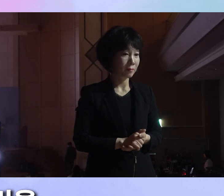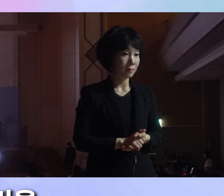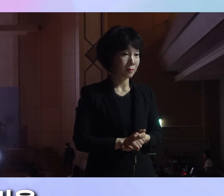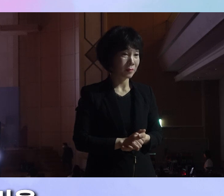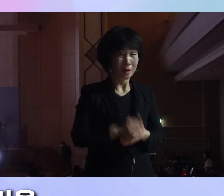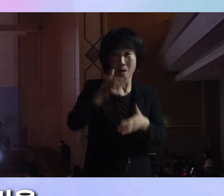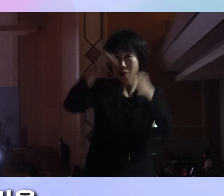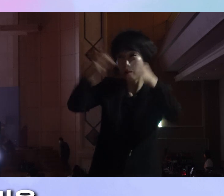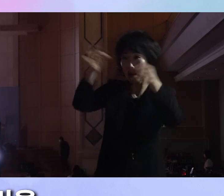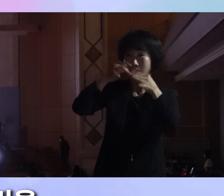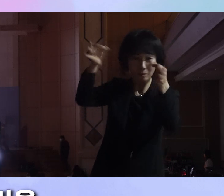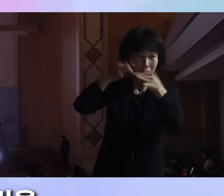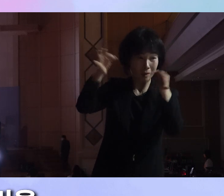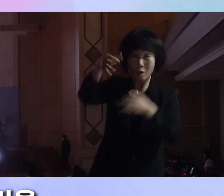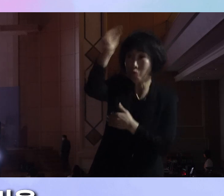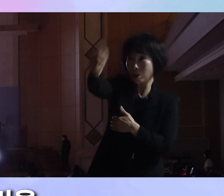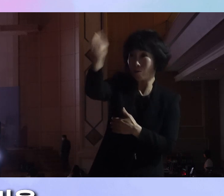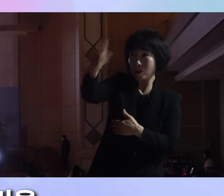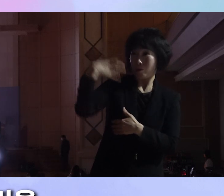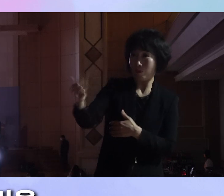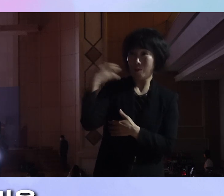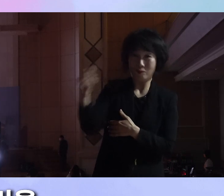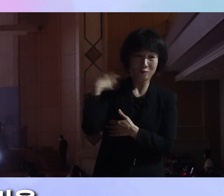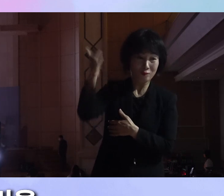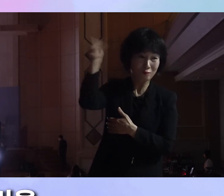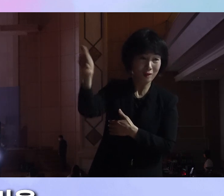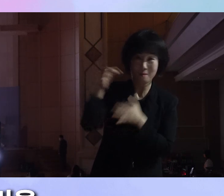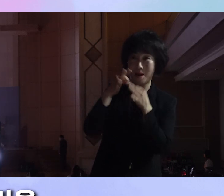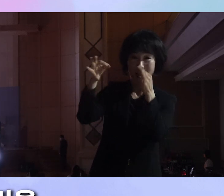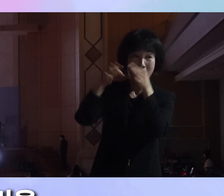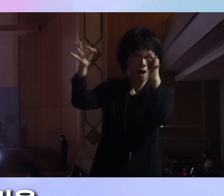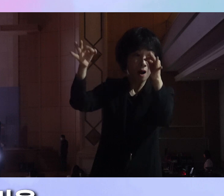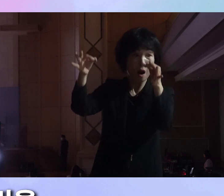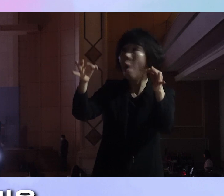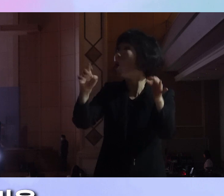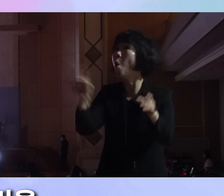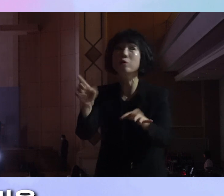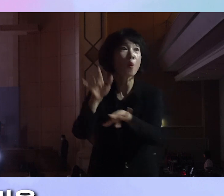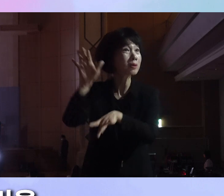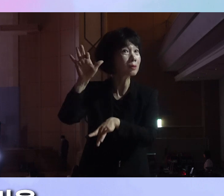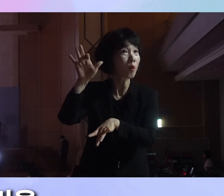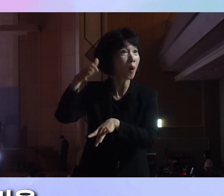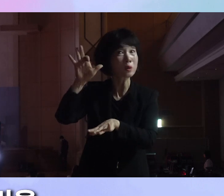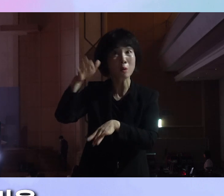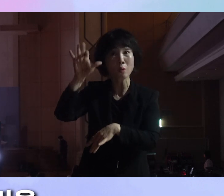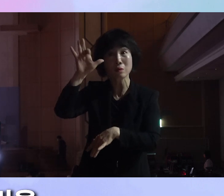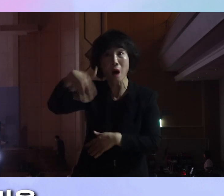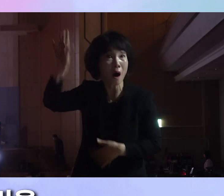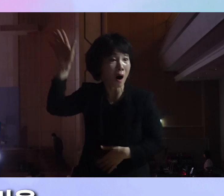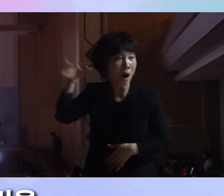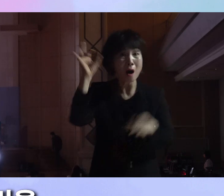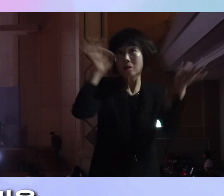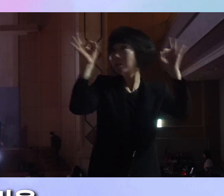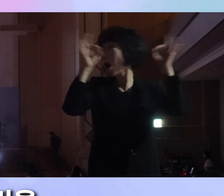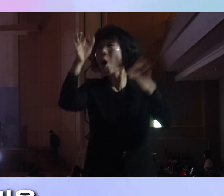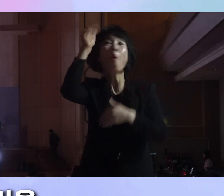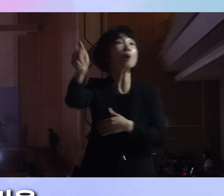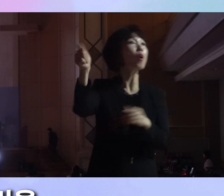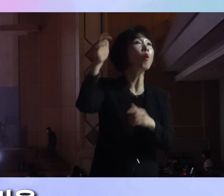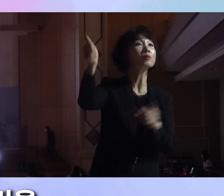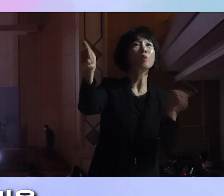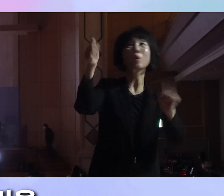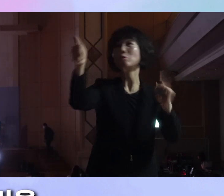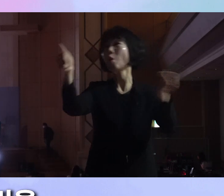호민관님, 호민관님, 어디 가시는 거야 진짜로? 호민관님,